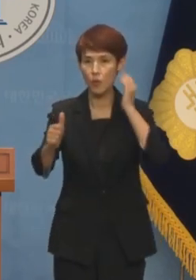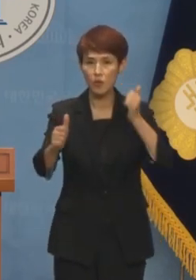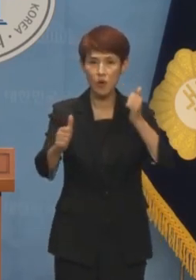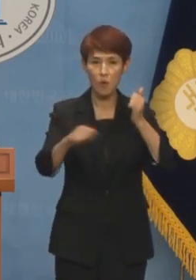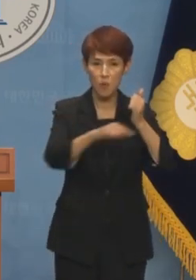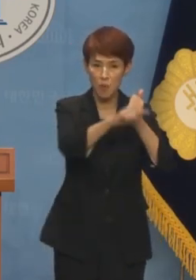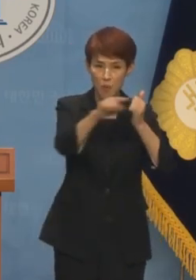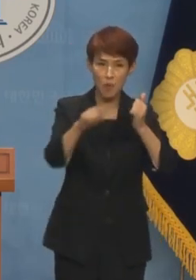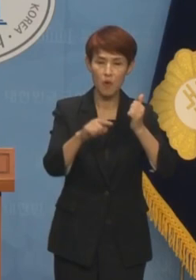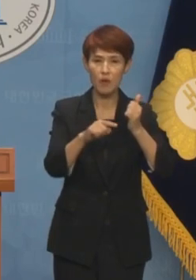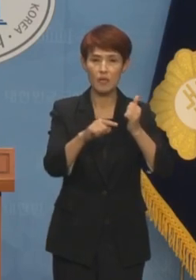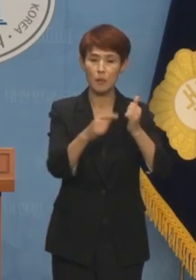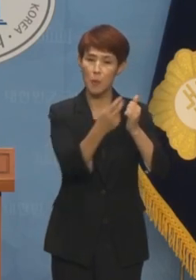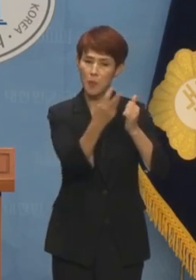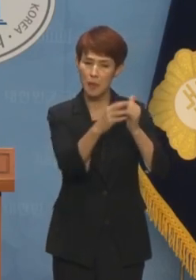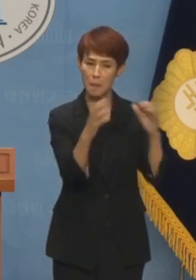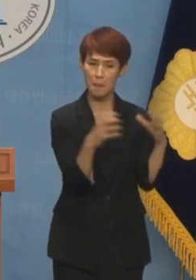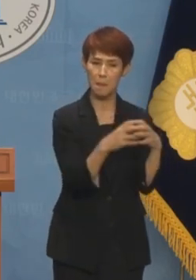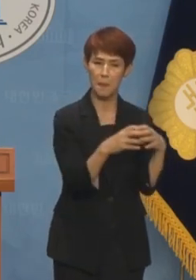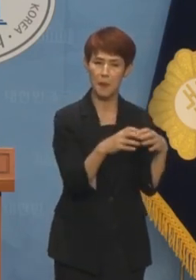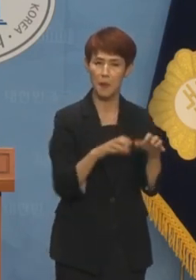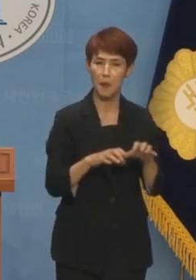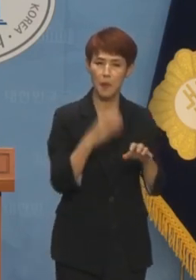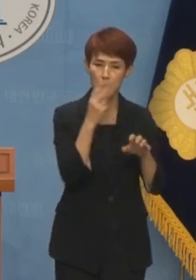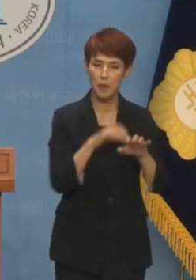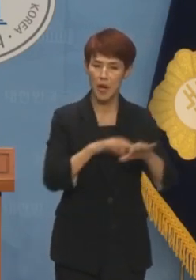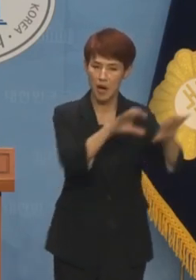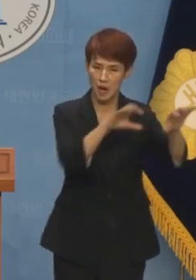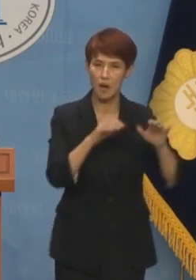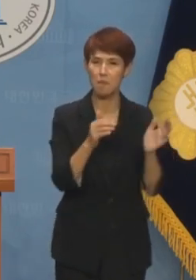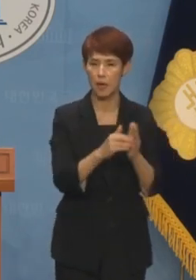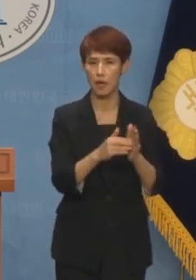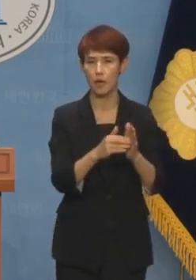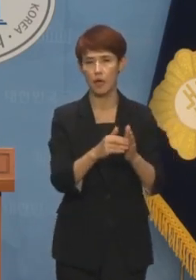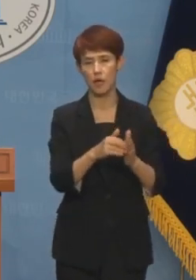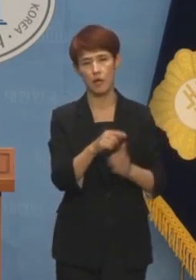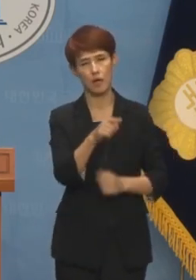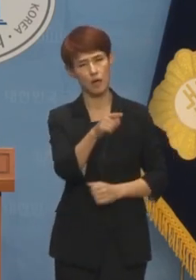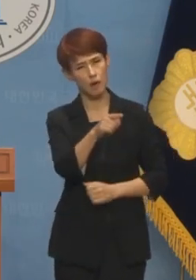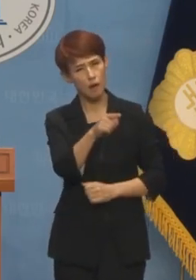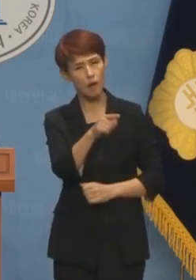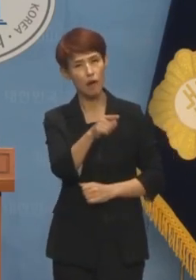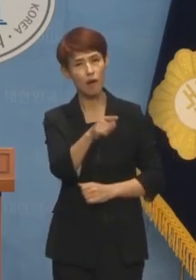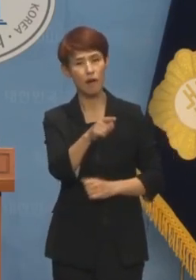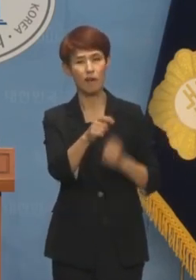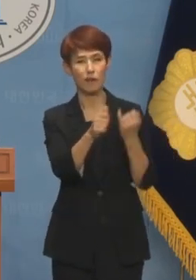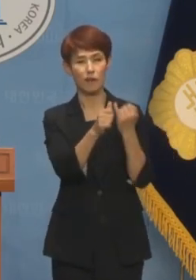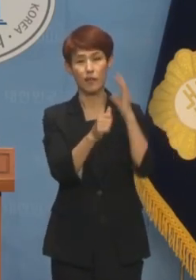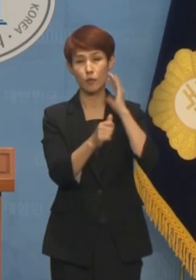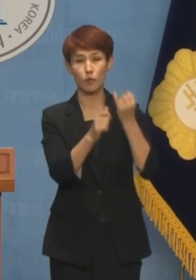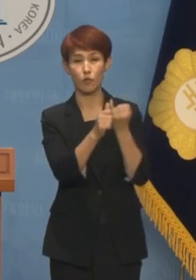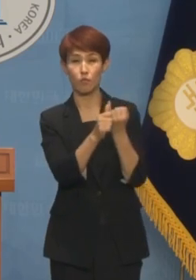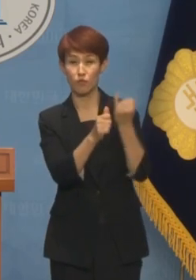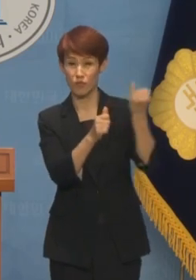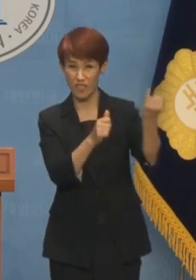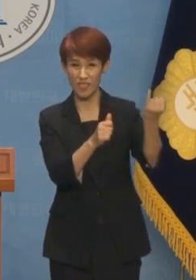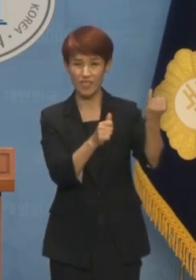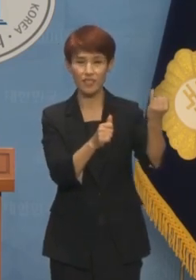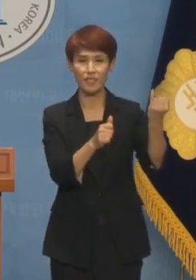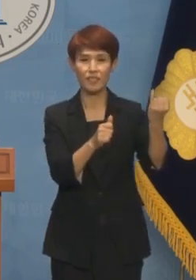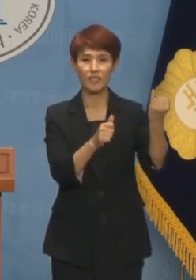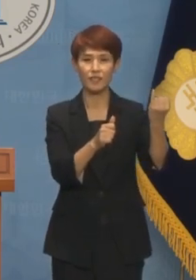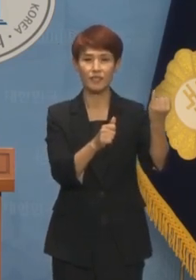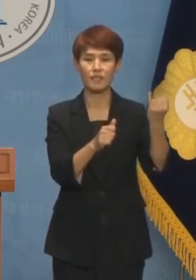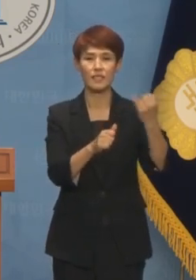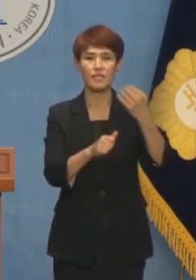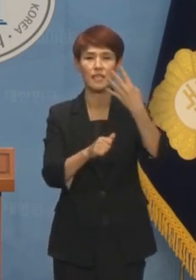식구들을 대동했습니다. 어디서 많이 본 그림입니다. 윤 대통령 부인 김건희 여사는 4.10